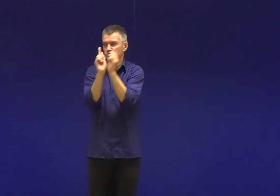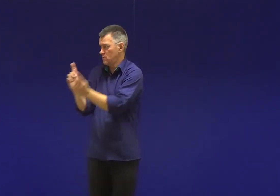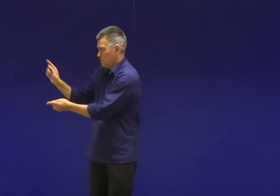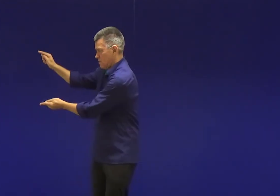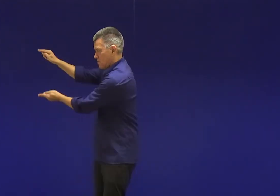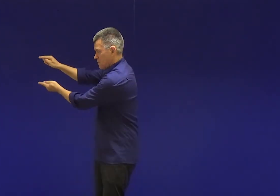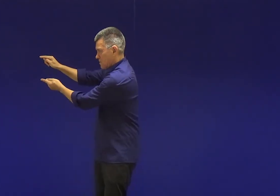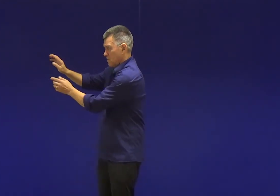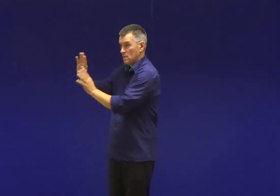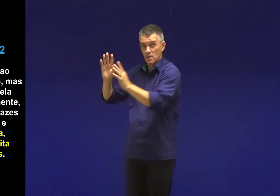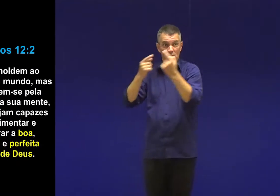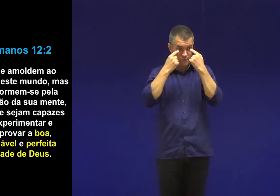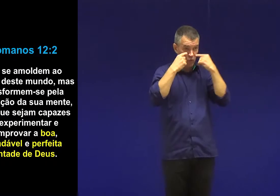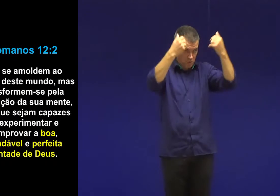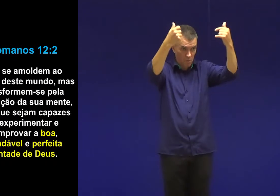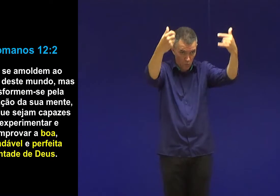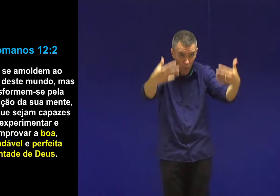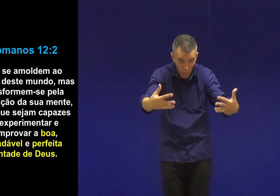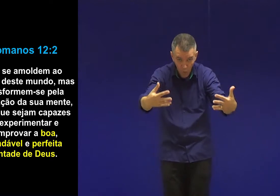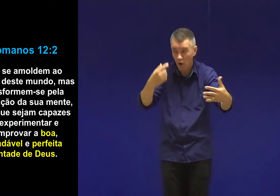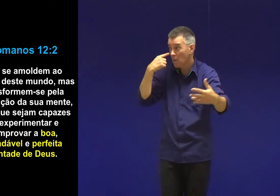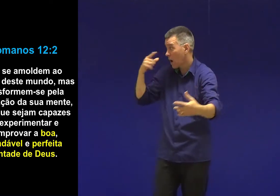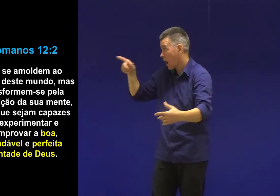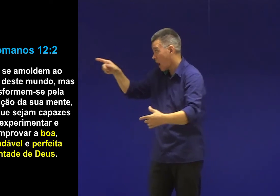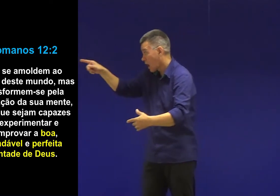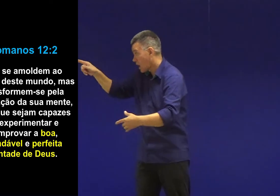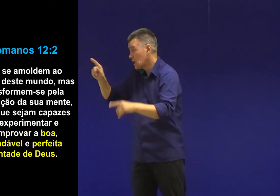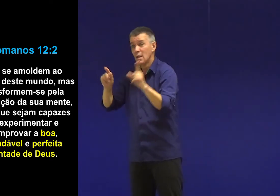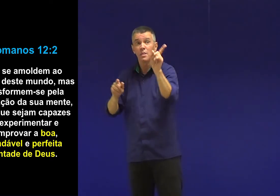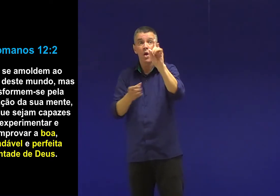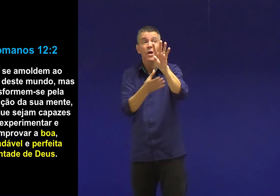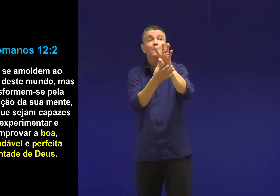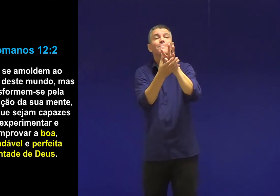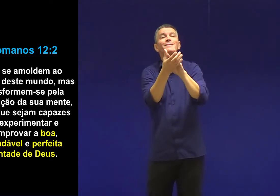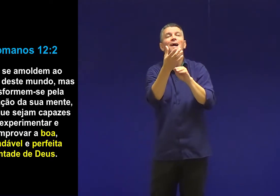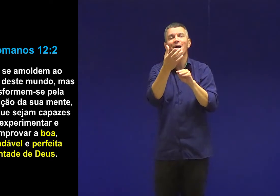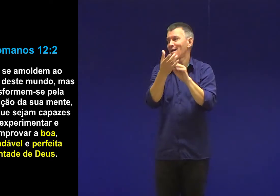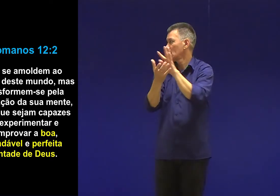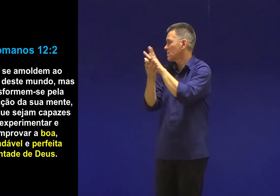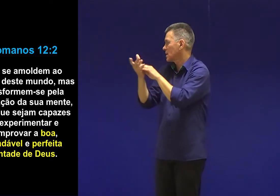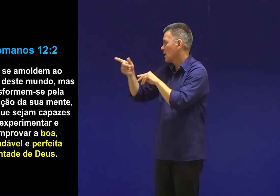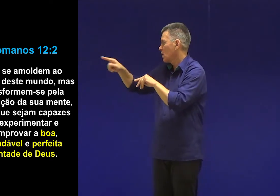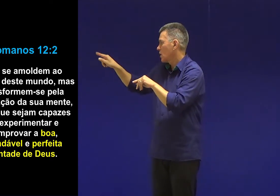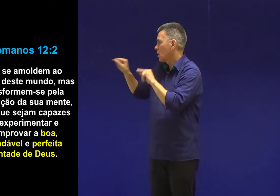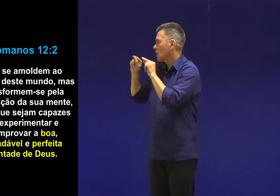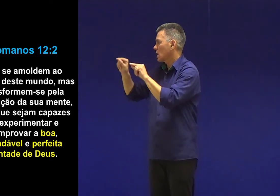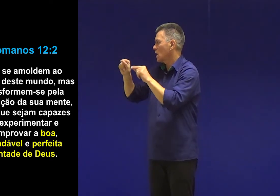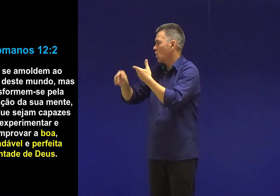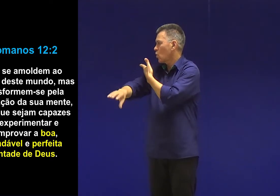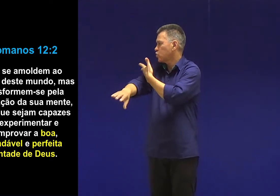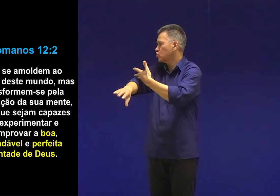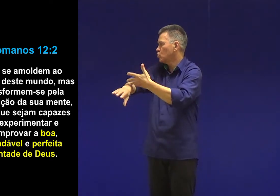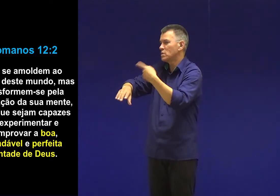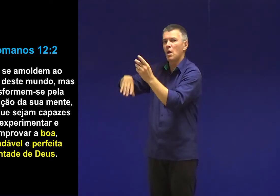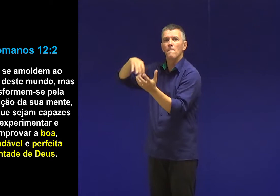2, né? Só quero um trechinho desse texto. Ali o texto diz para não imitar